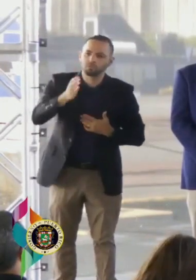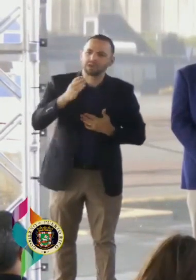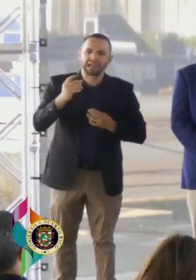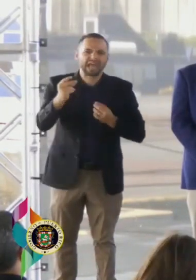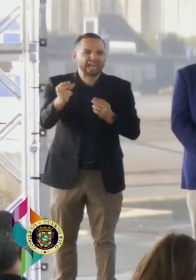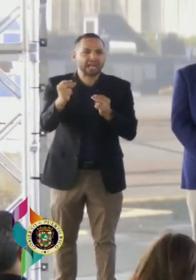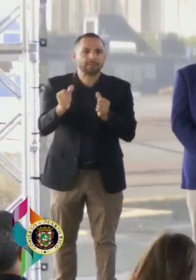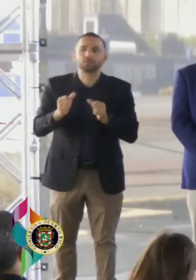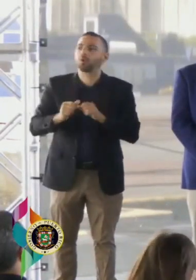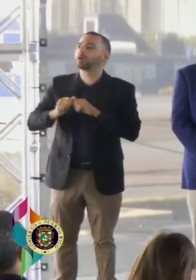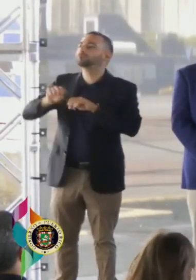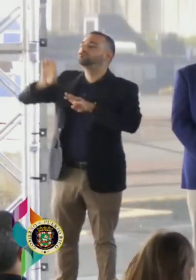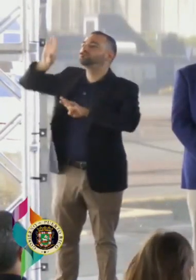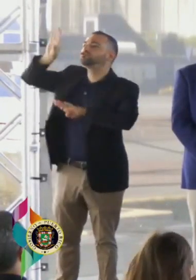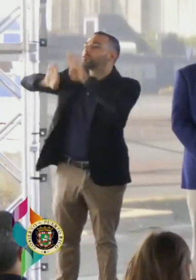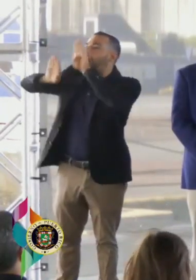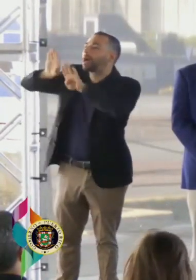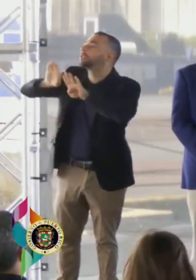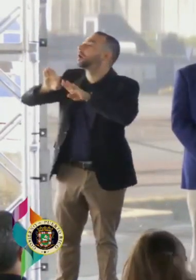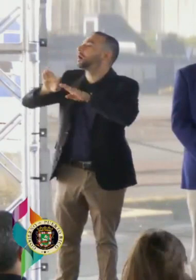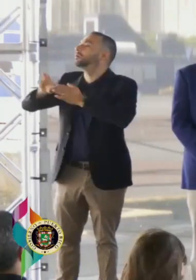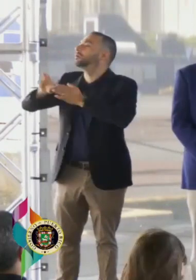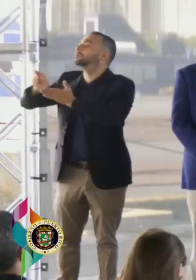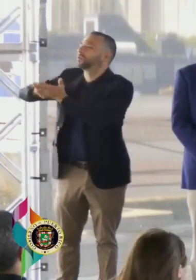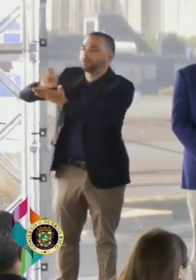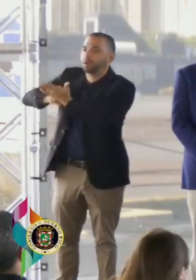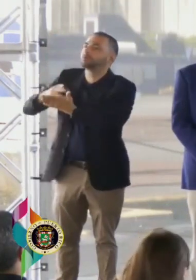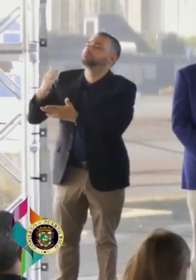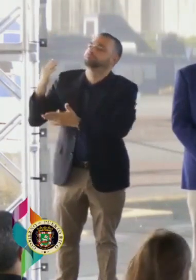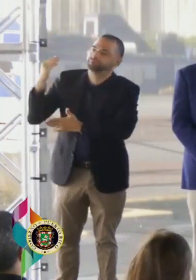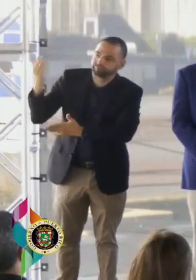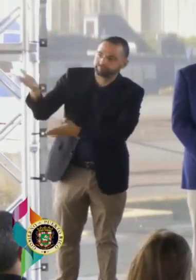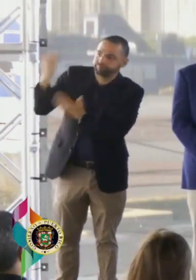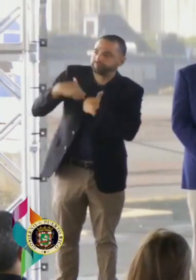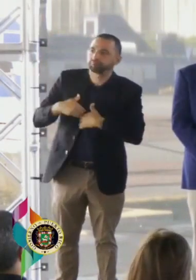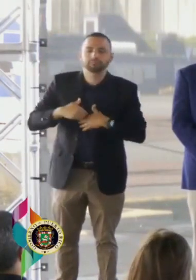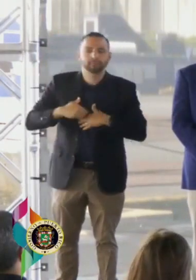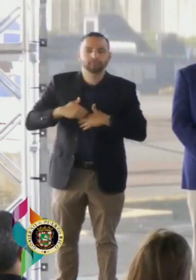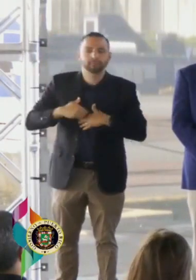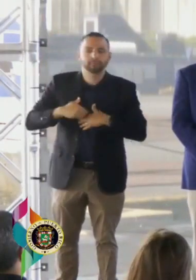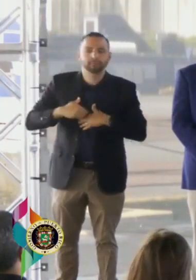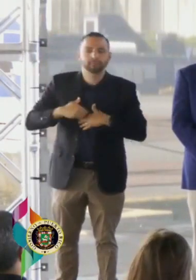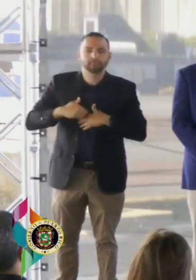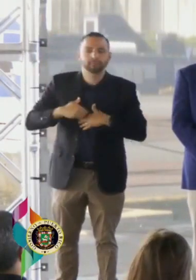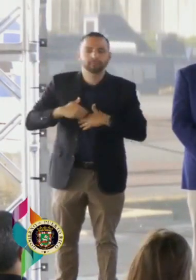y contratación para su diseño y